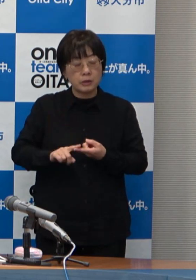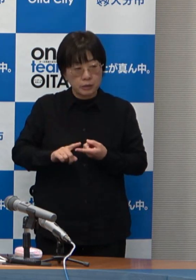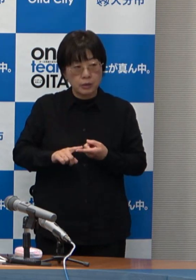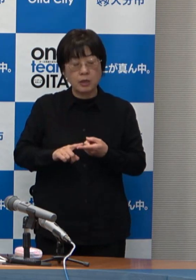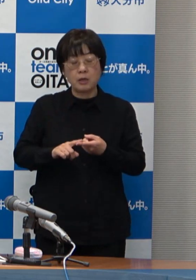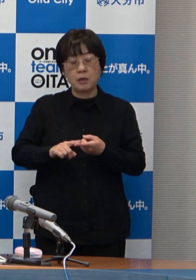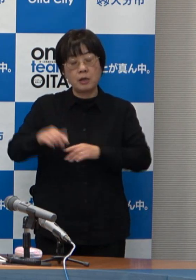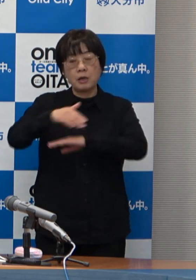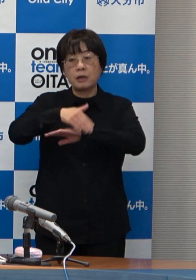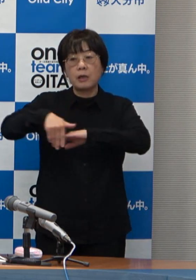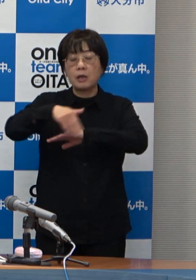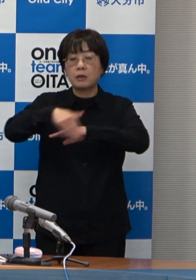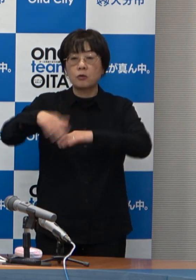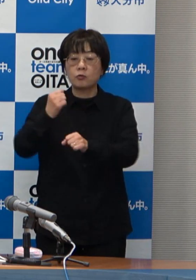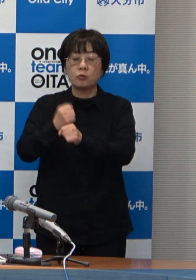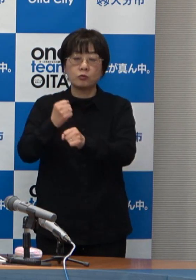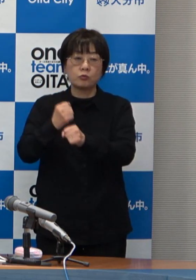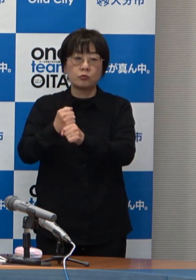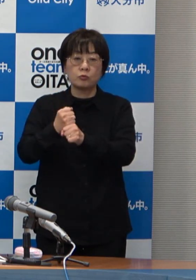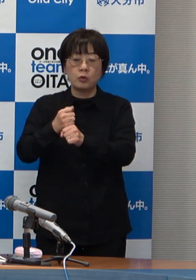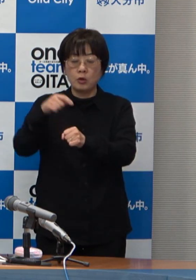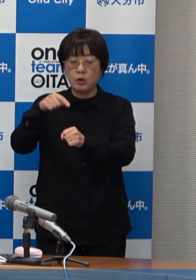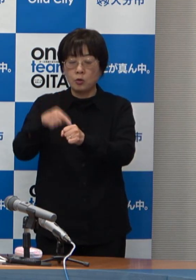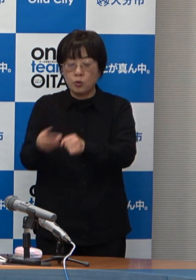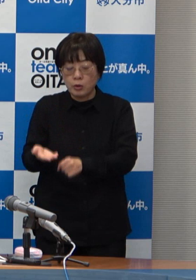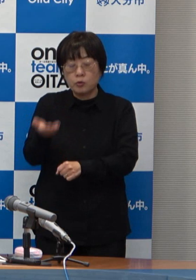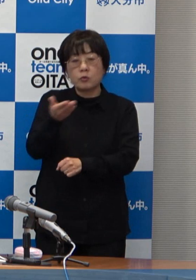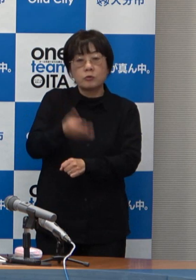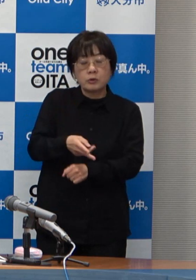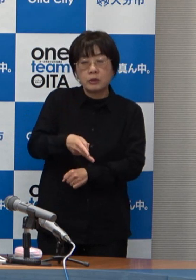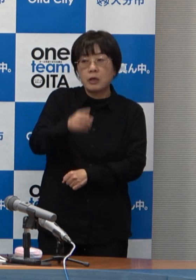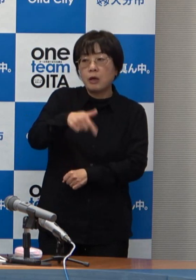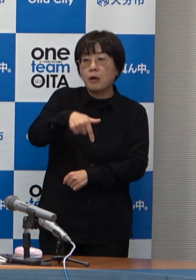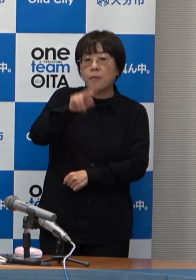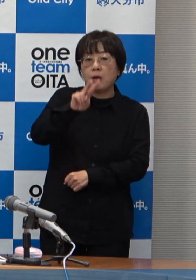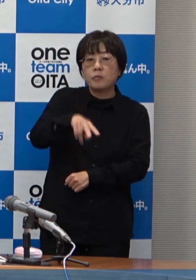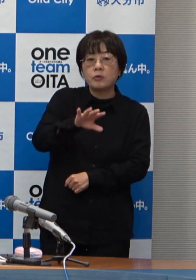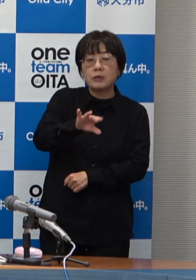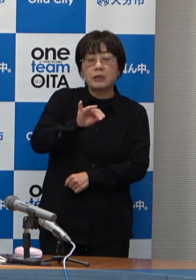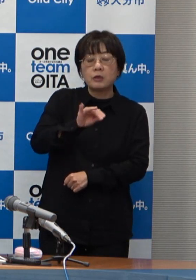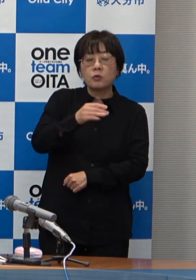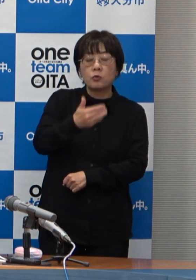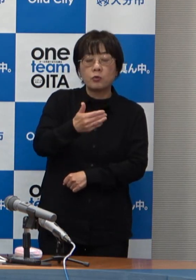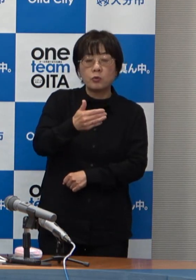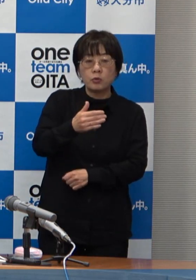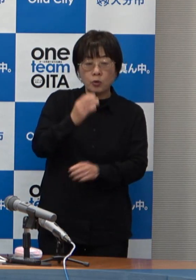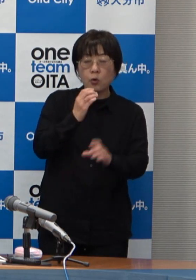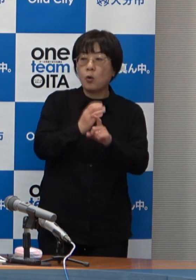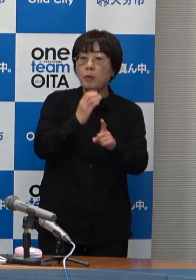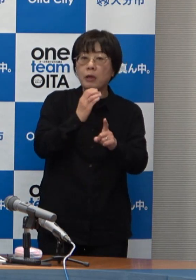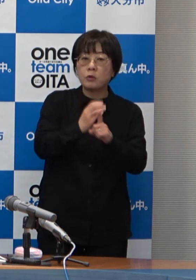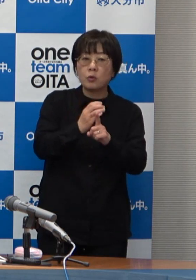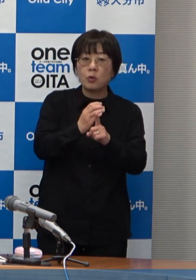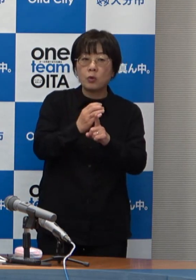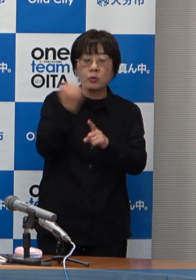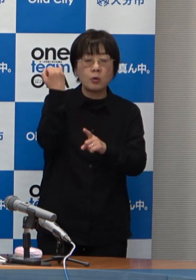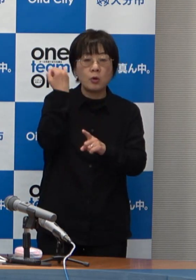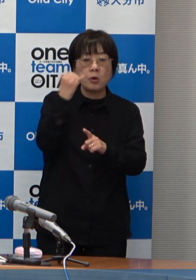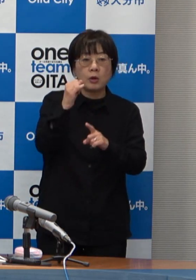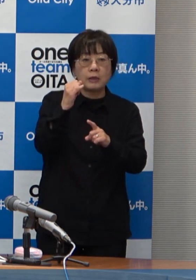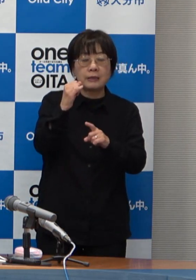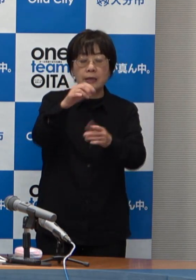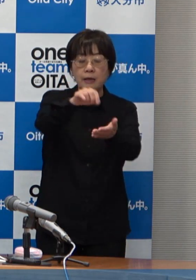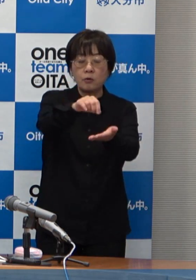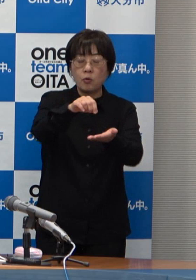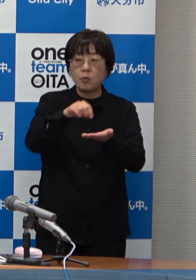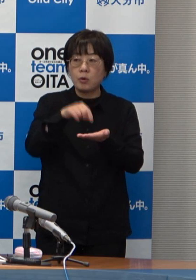なきゃいけないですねそれに対してパブリックコメントで意見があった場合にそれを反映させるものがあるかどう